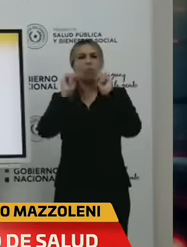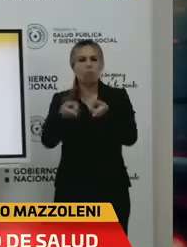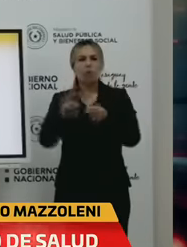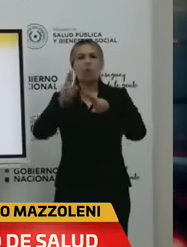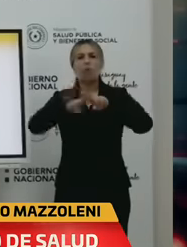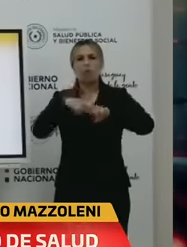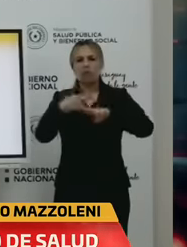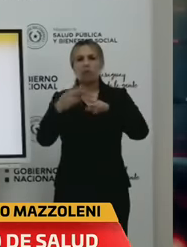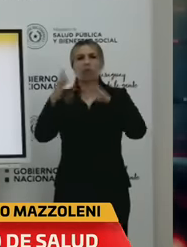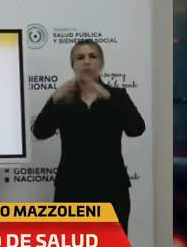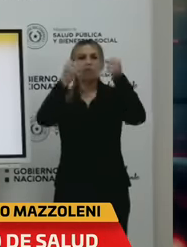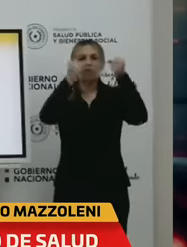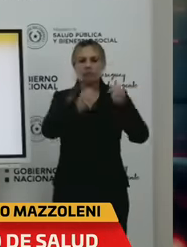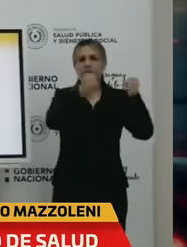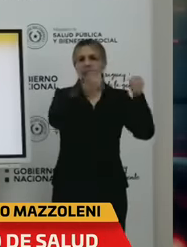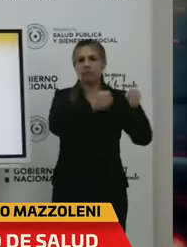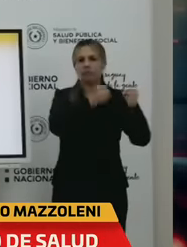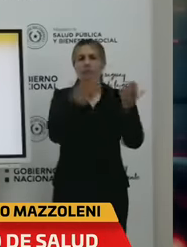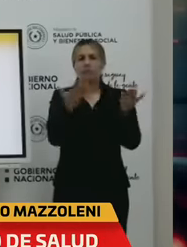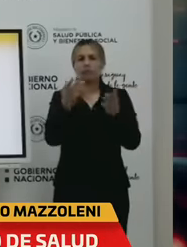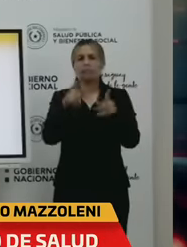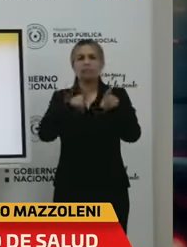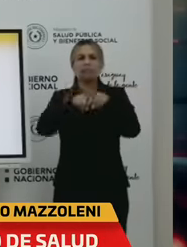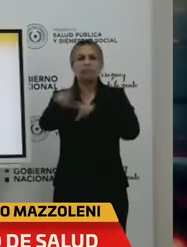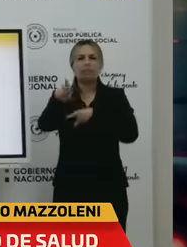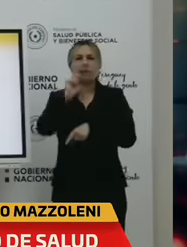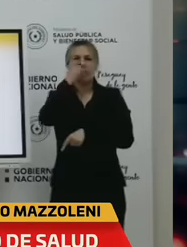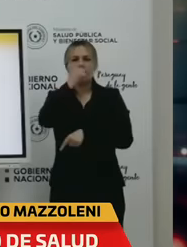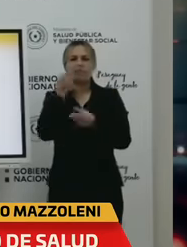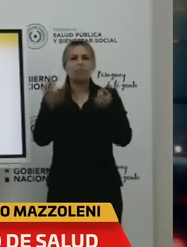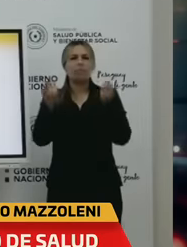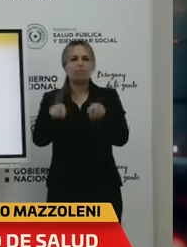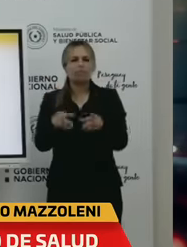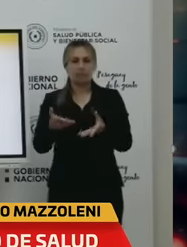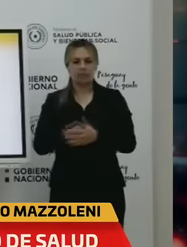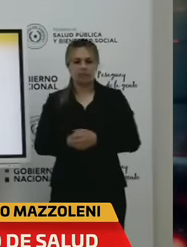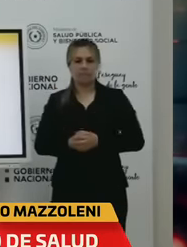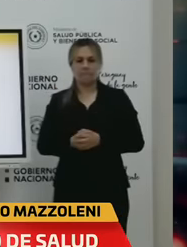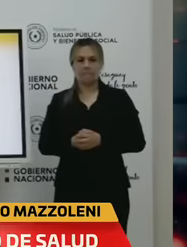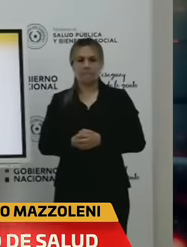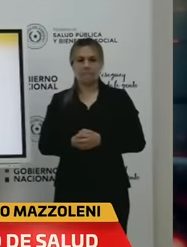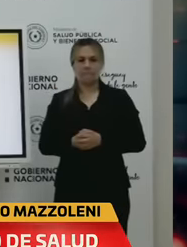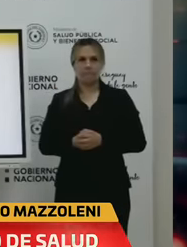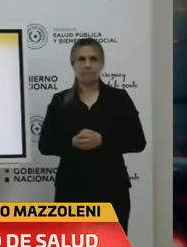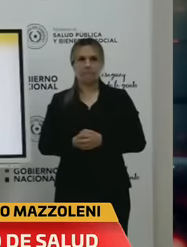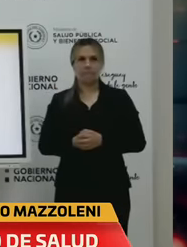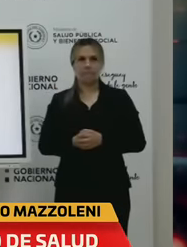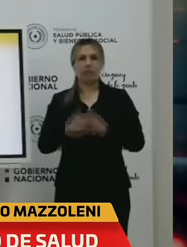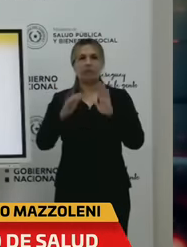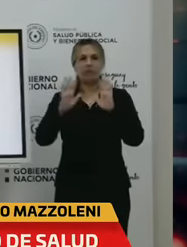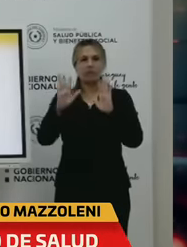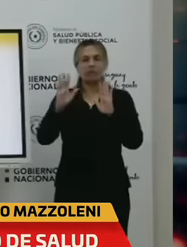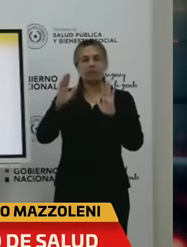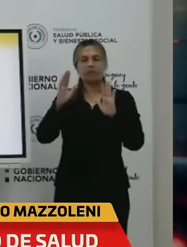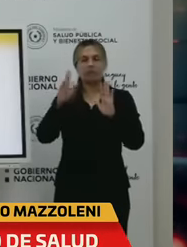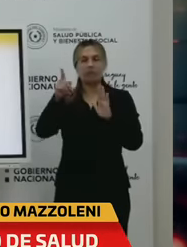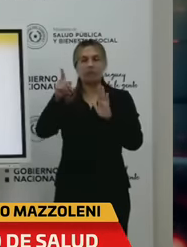casos innecesarios. ¿Qué pasó con los test rápidos? Sí, bueno, a ver si interpreto la